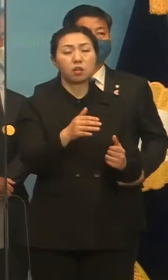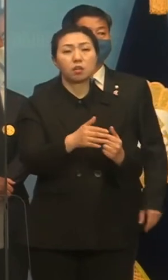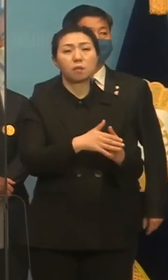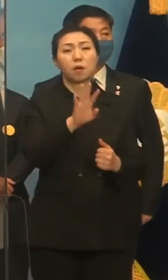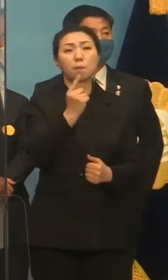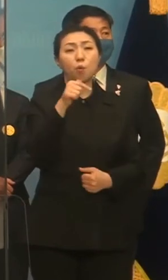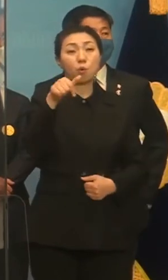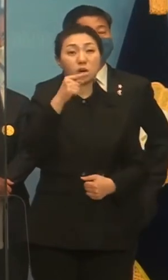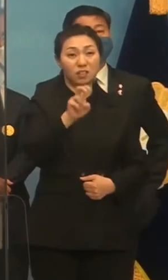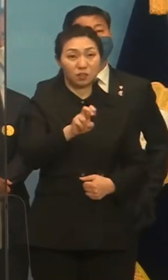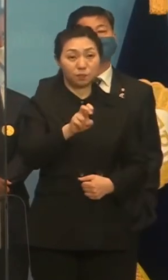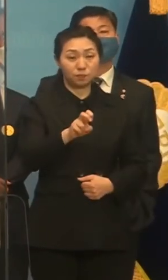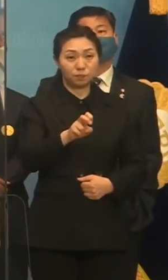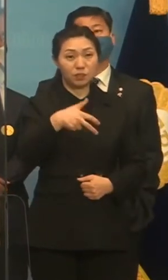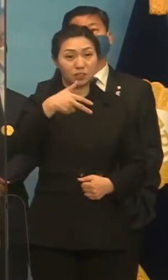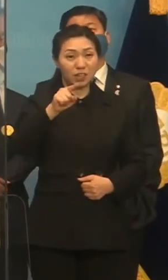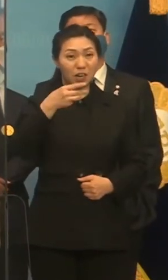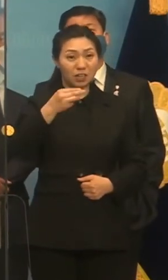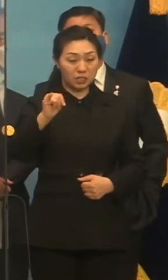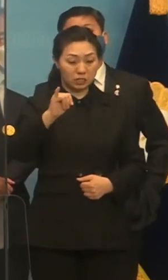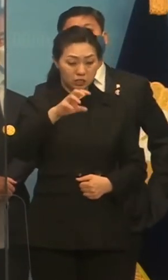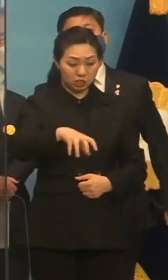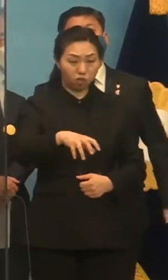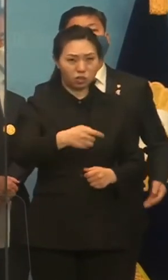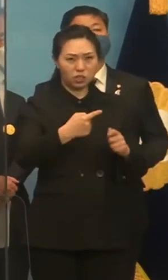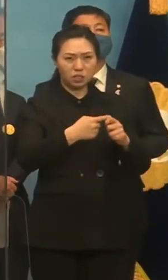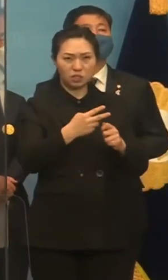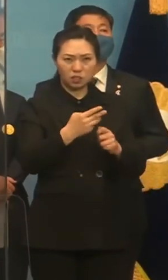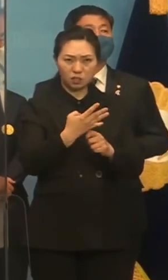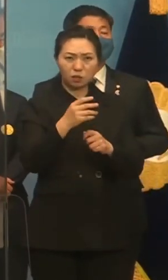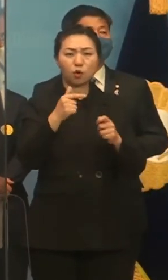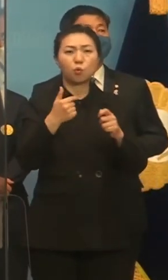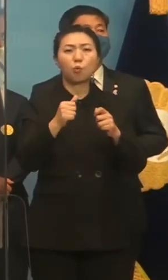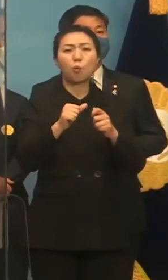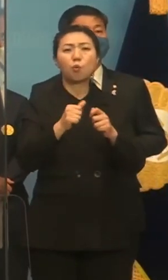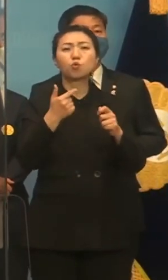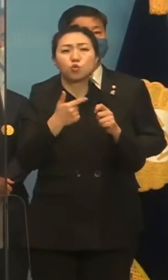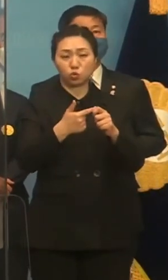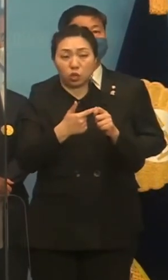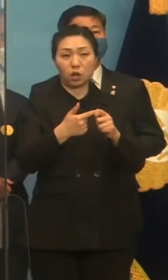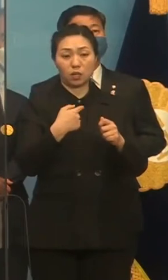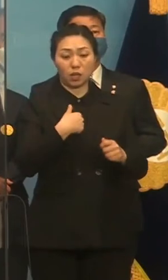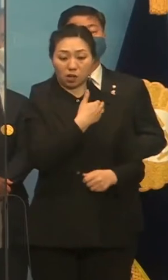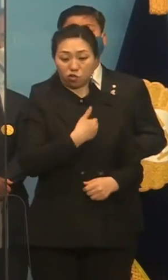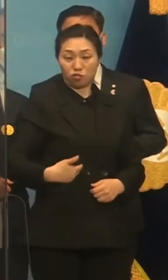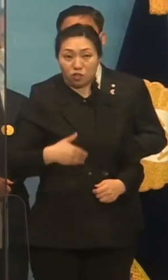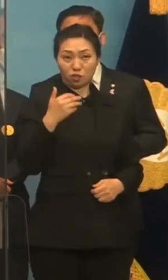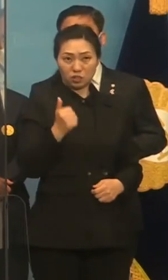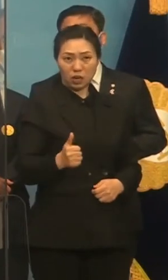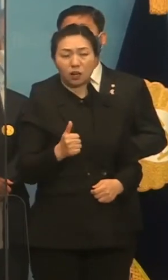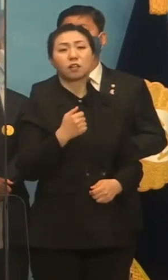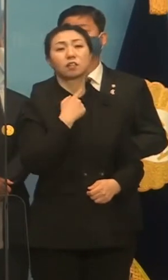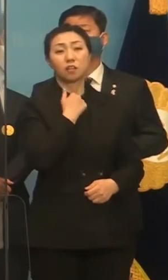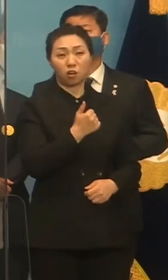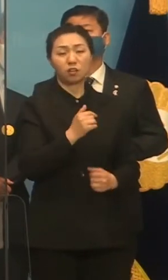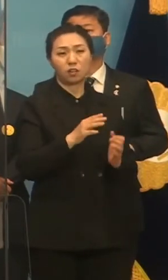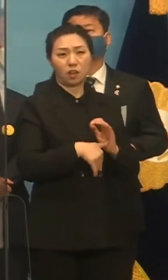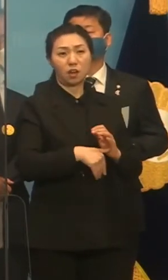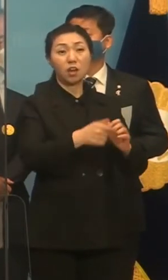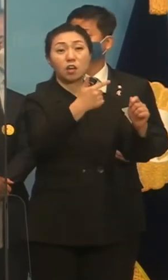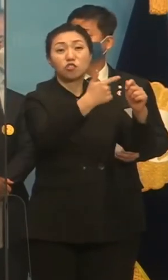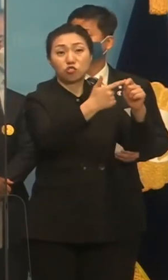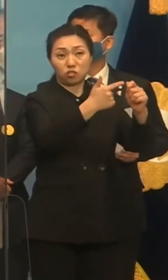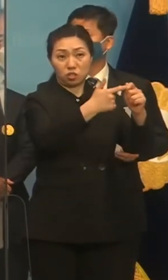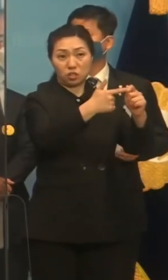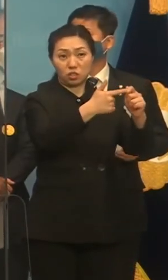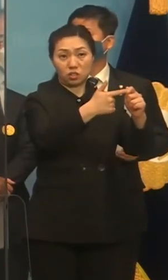재미있는데 제가 그 성장한 cc 의원 차 홈 자리 대상입니다 아 뭐 더 강일 제가